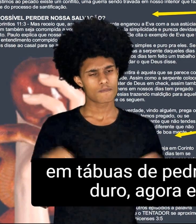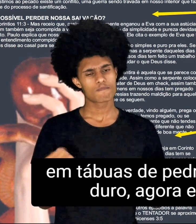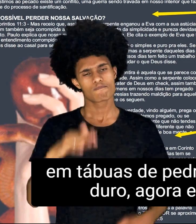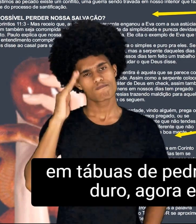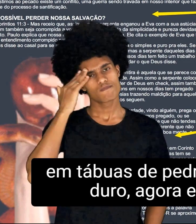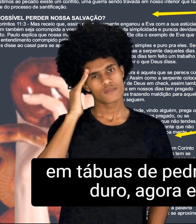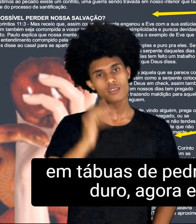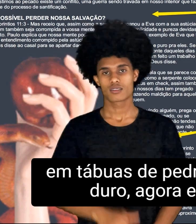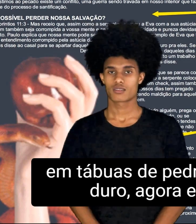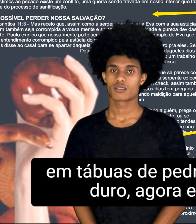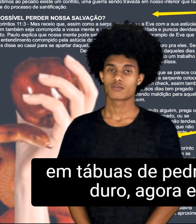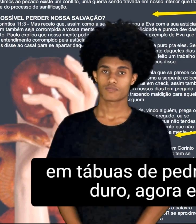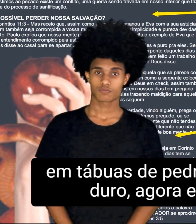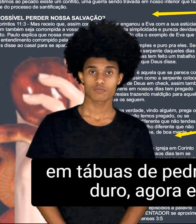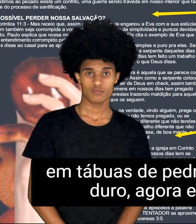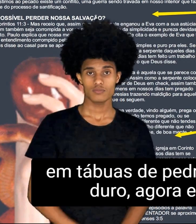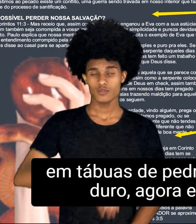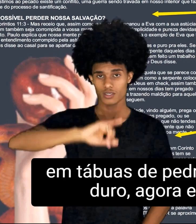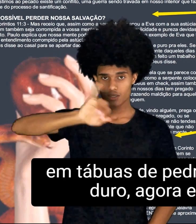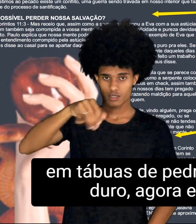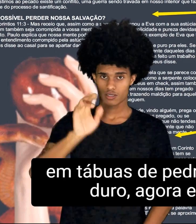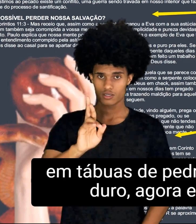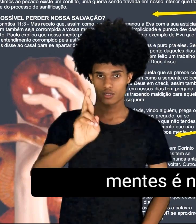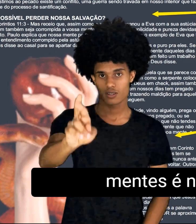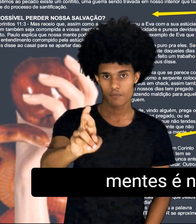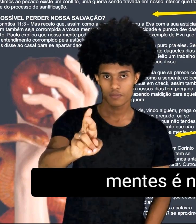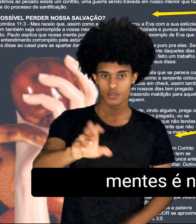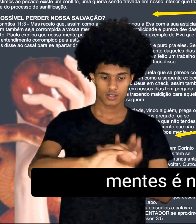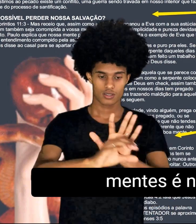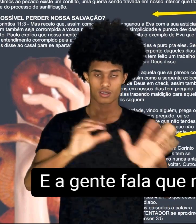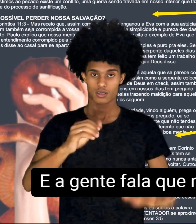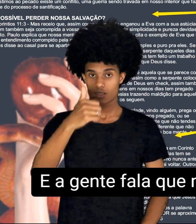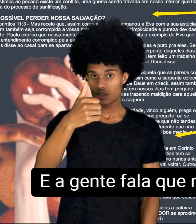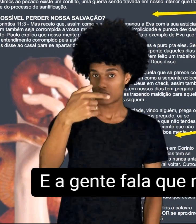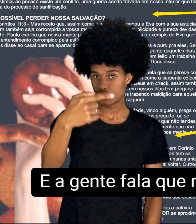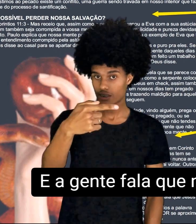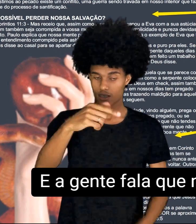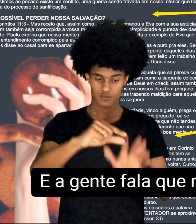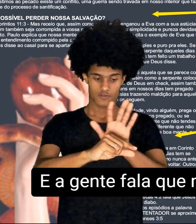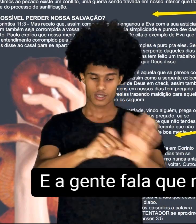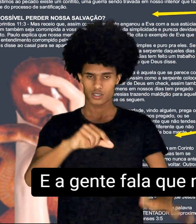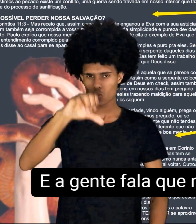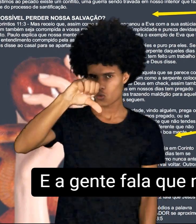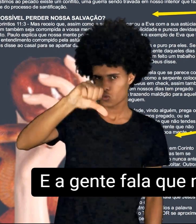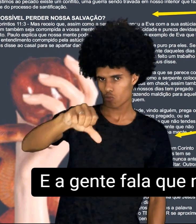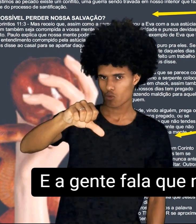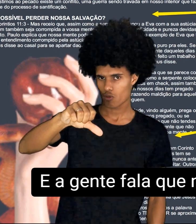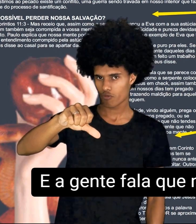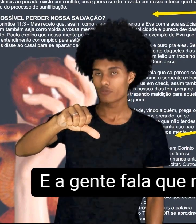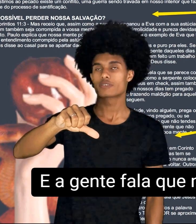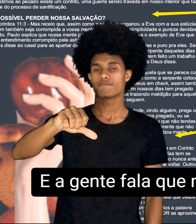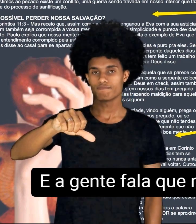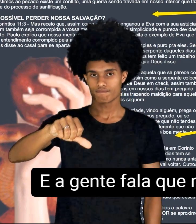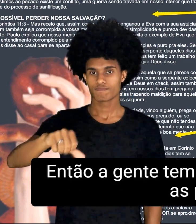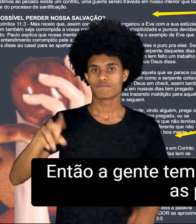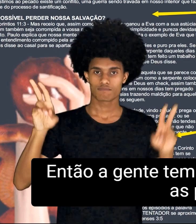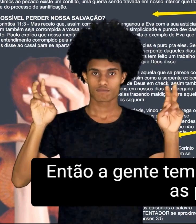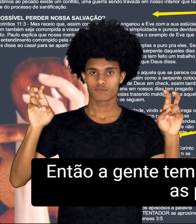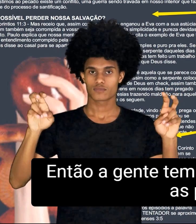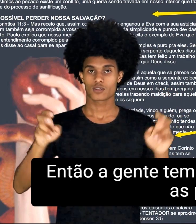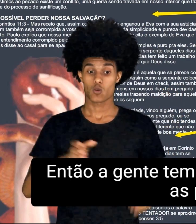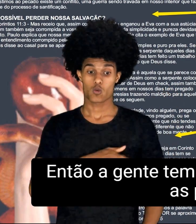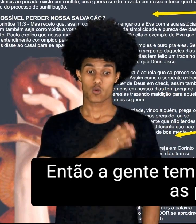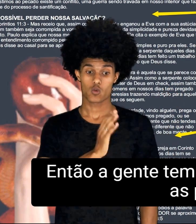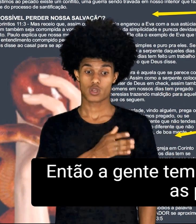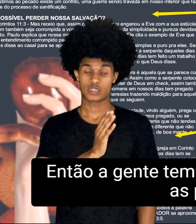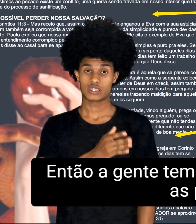tábuas de pedra porque o nosso coração era duro, agora ele escreveu em nossas mentes e nossos corações, e a gente fala que não existe leis do Senhor, né?